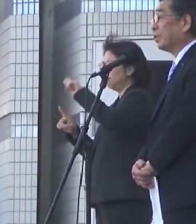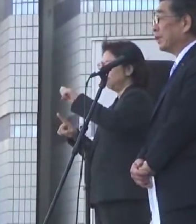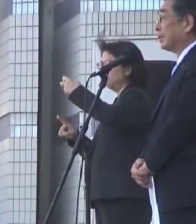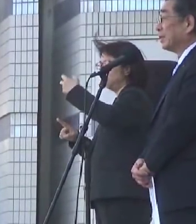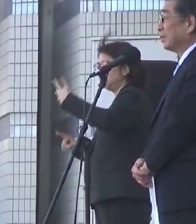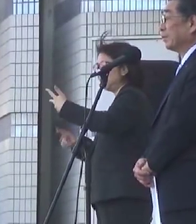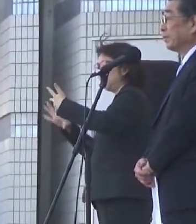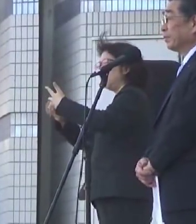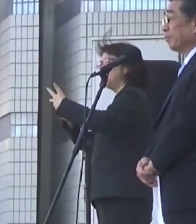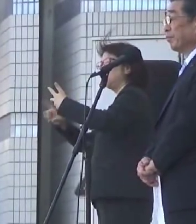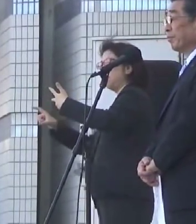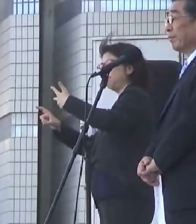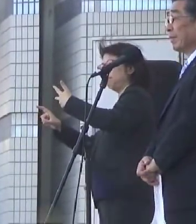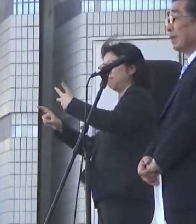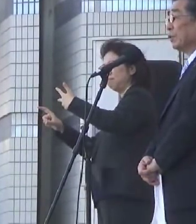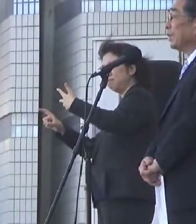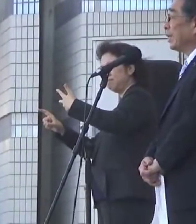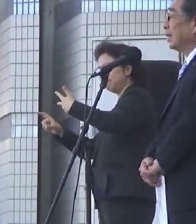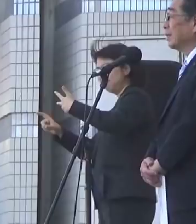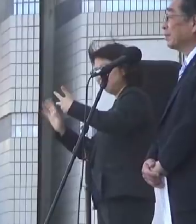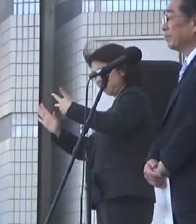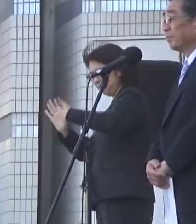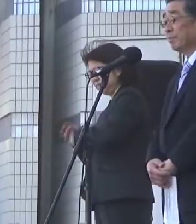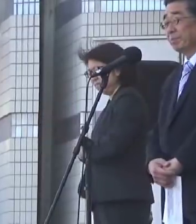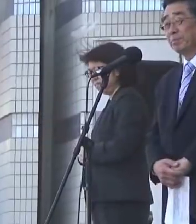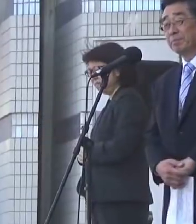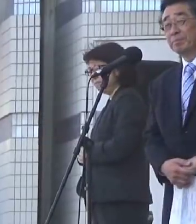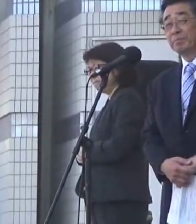円だそうです。そして